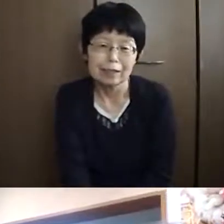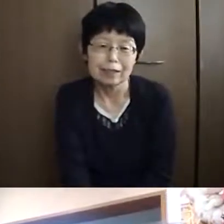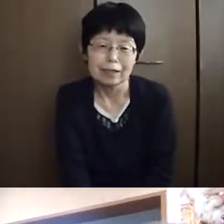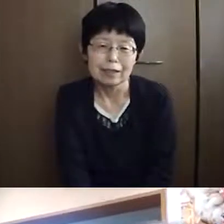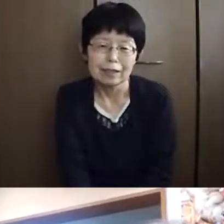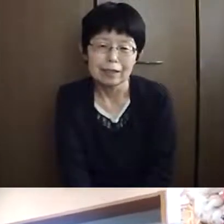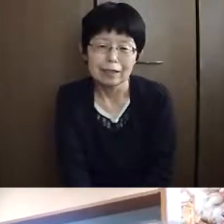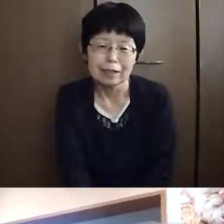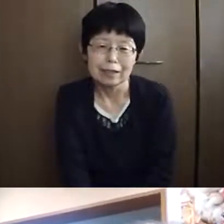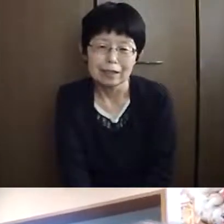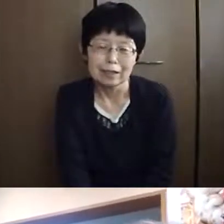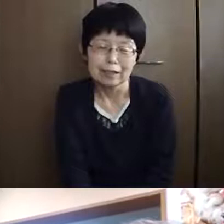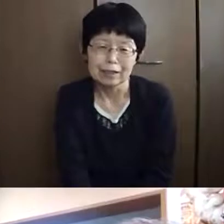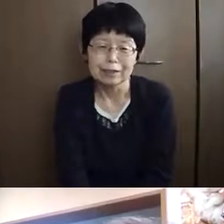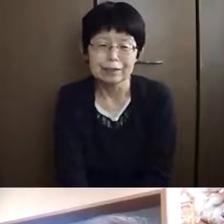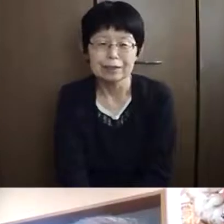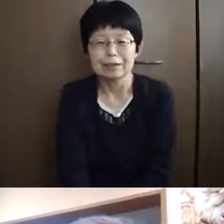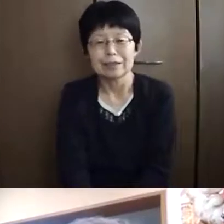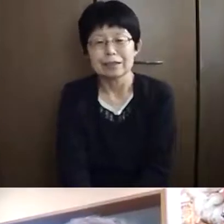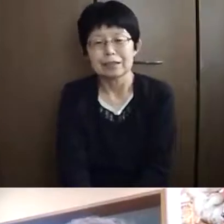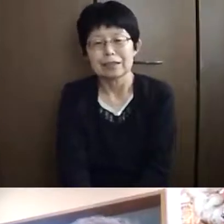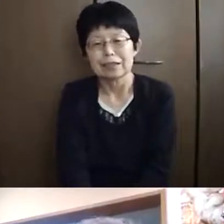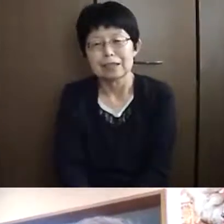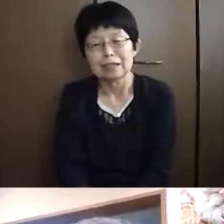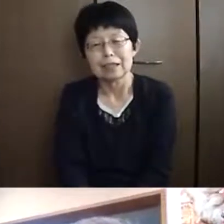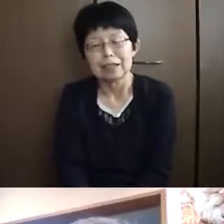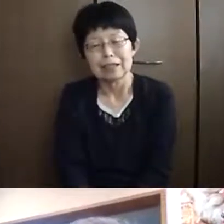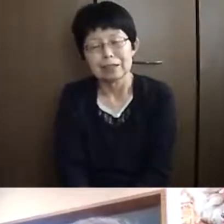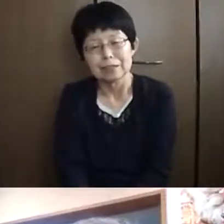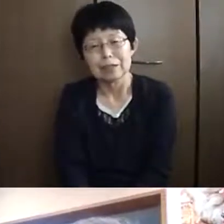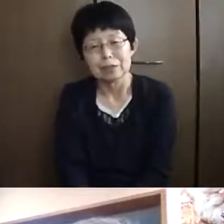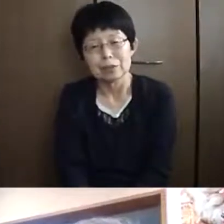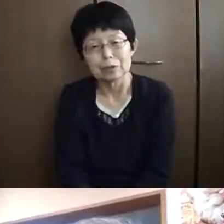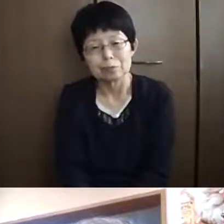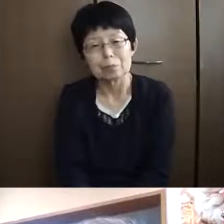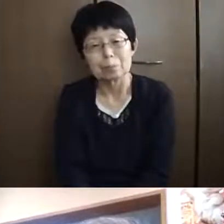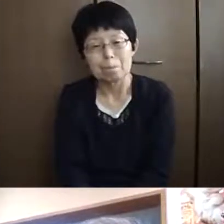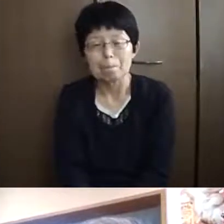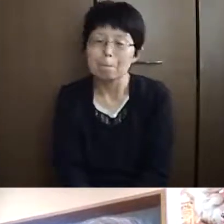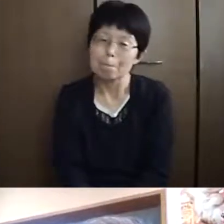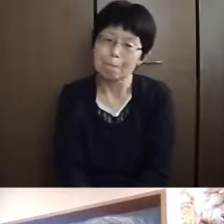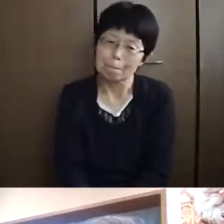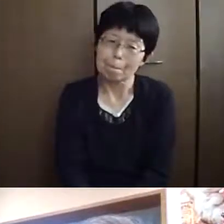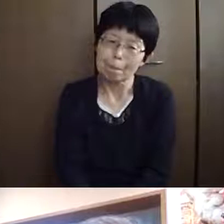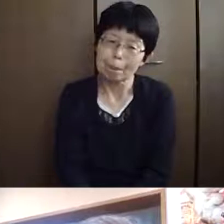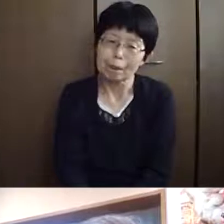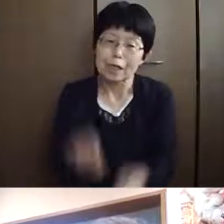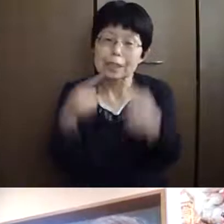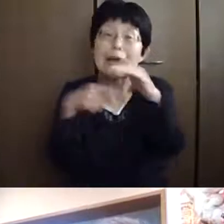何がいいでしょうね。じゃ あ、今書いた。 うん、なぜ